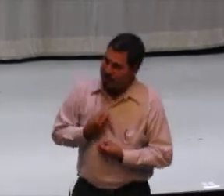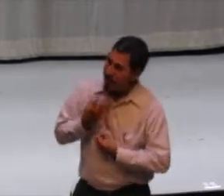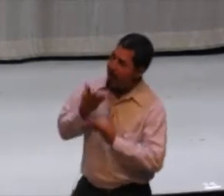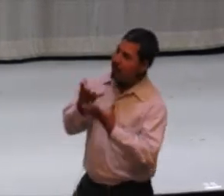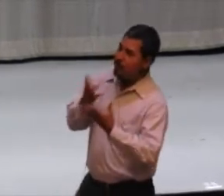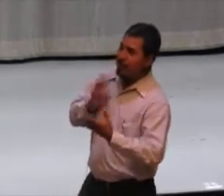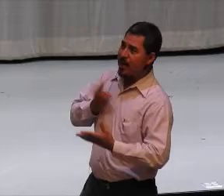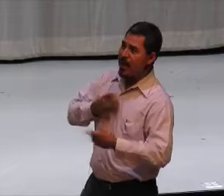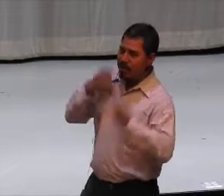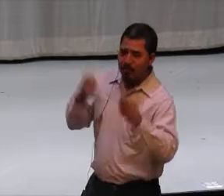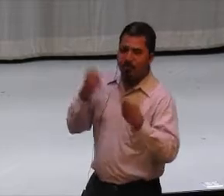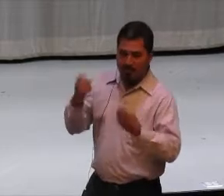confesar nuestro pecado.